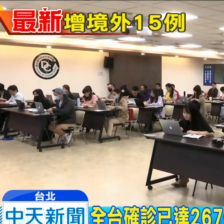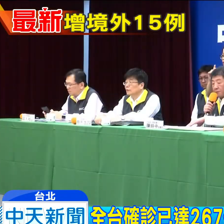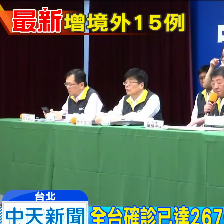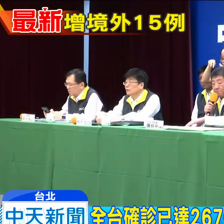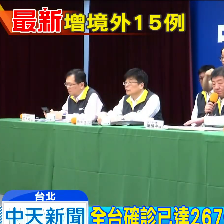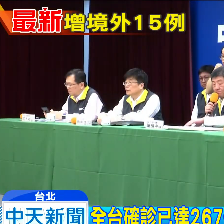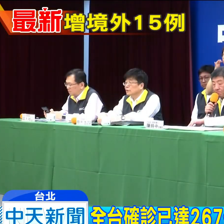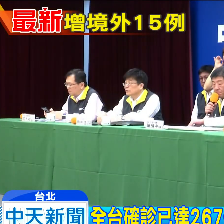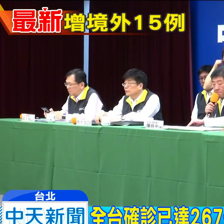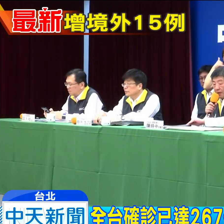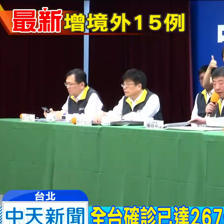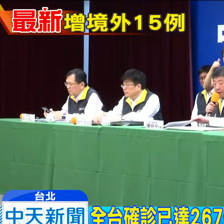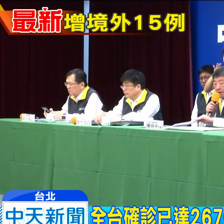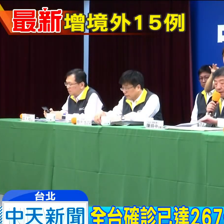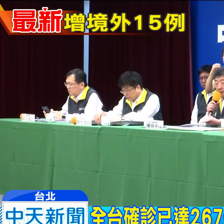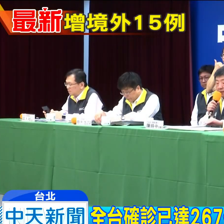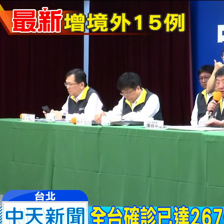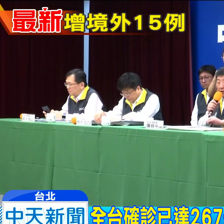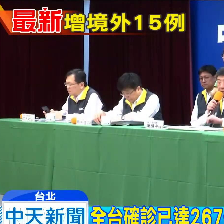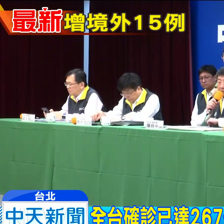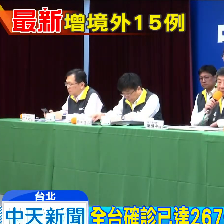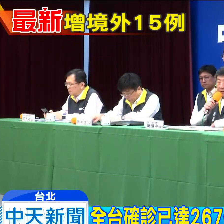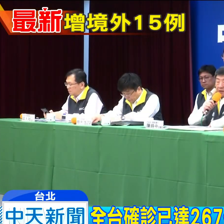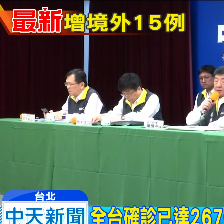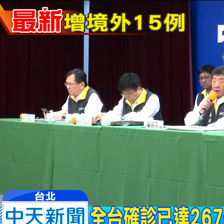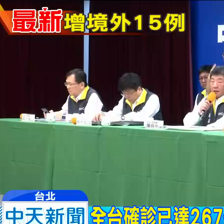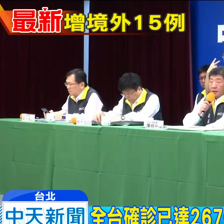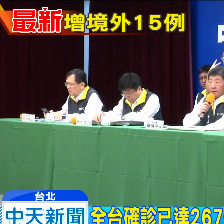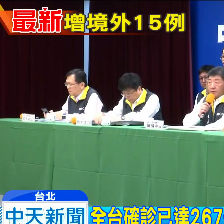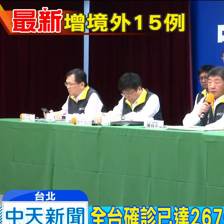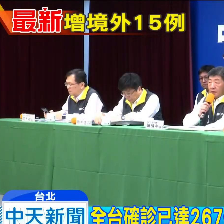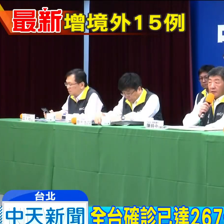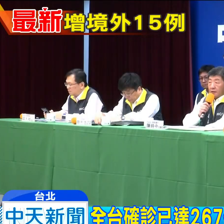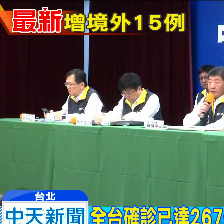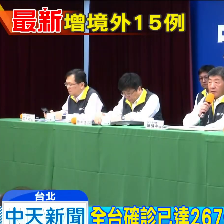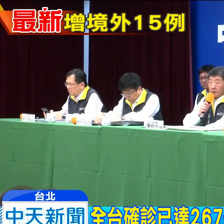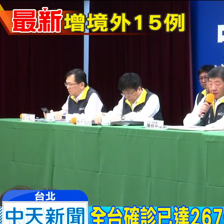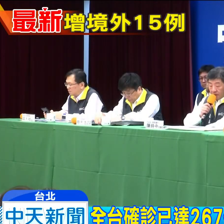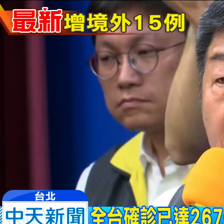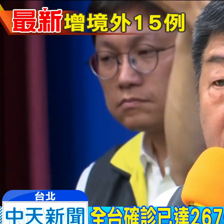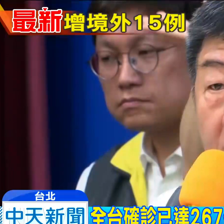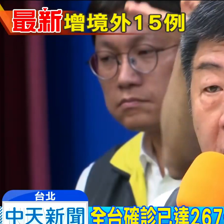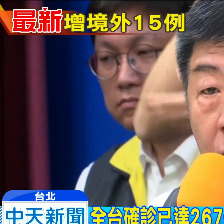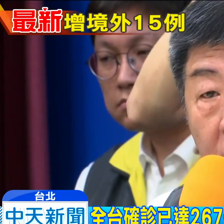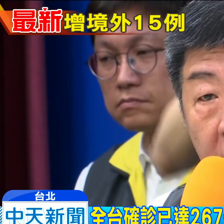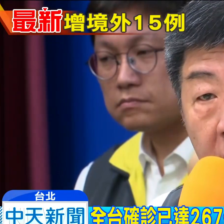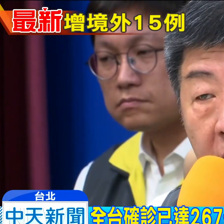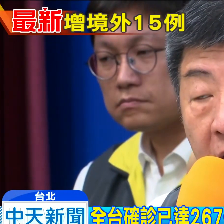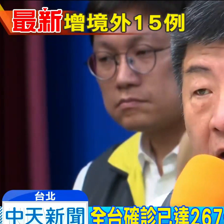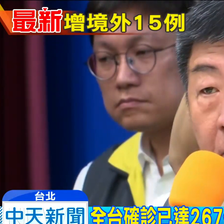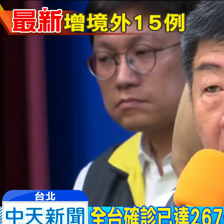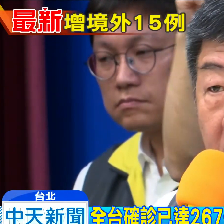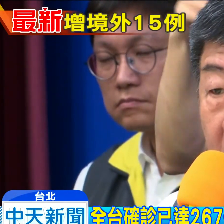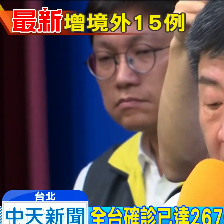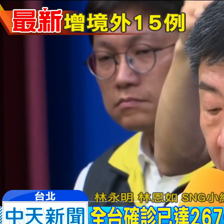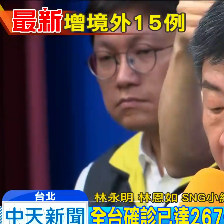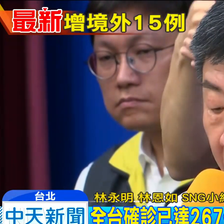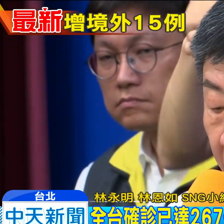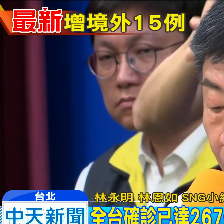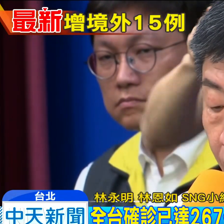性病和免疫力差的年长者为主，目前都还在治疗中。不过27号再增1例病例痊愈，累